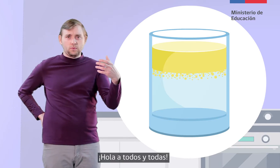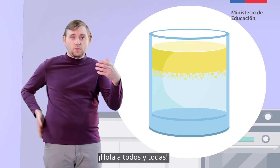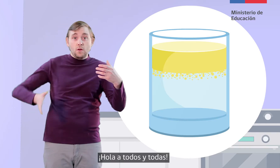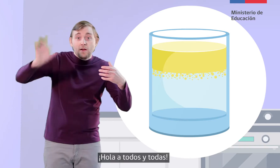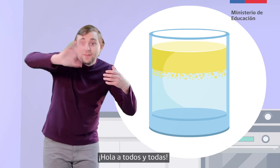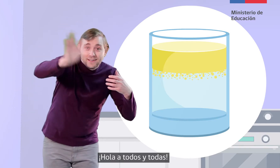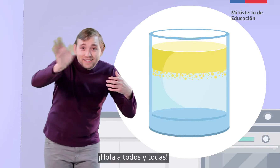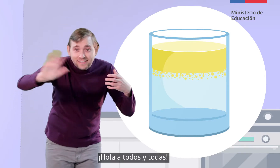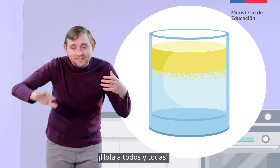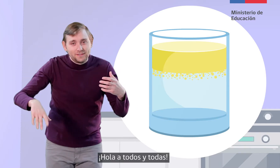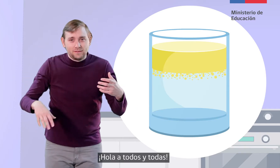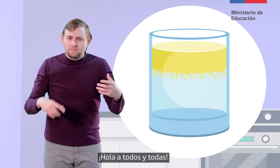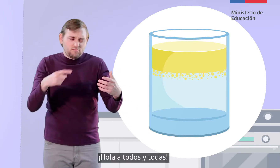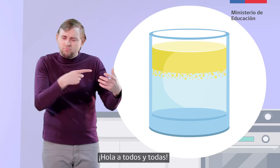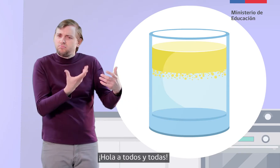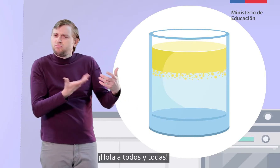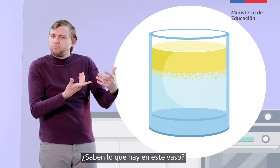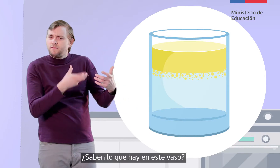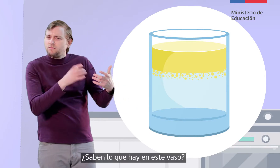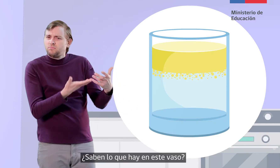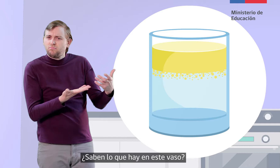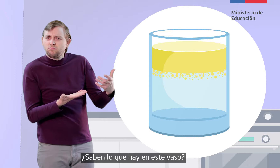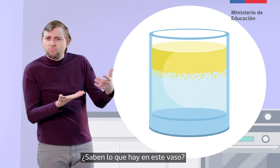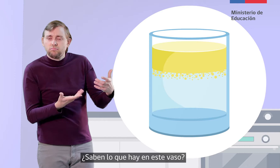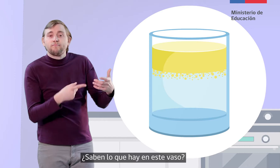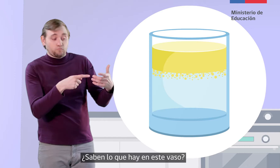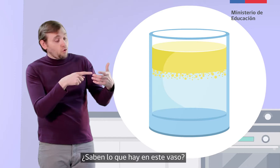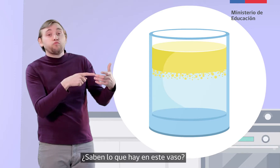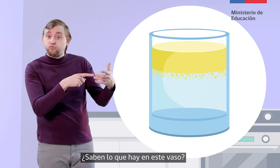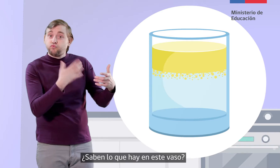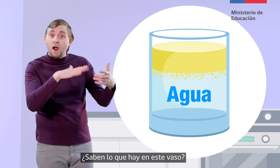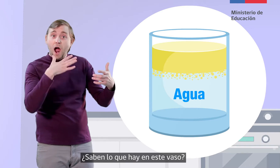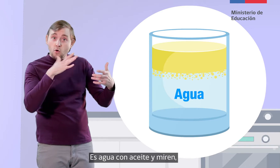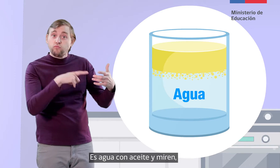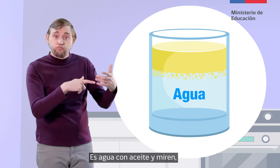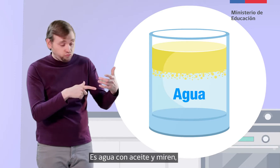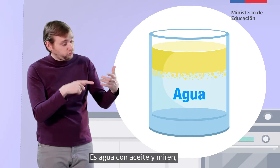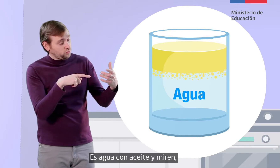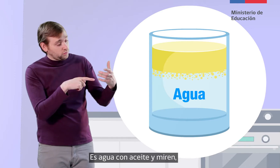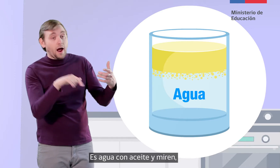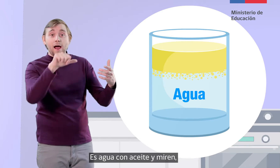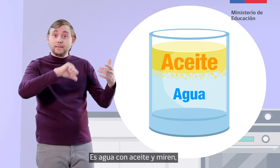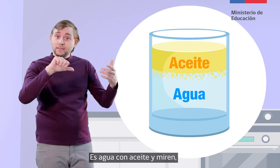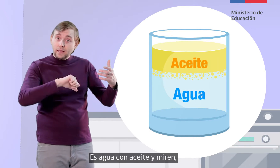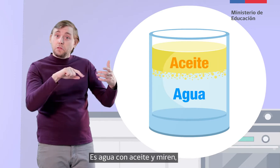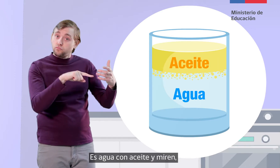Hola a todos y todas. ¿Saben lo que hay en este vaso? Es agua con aceite.